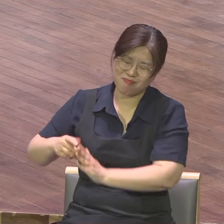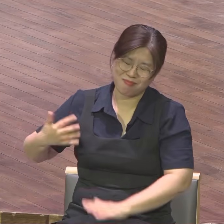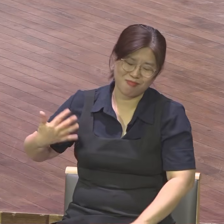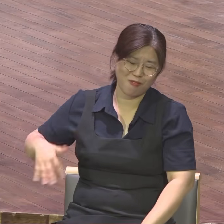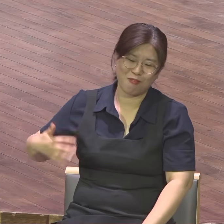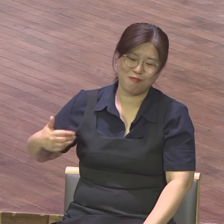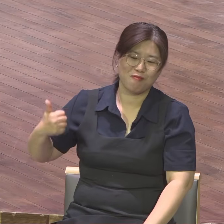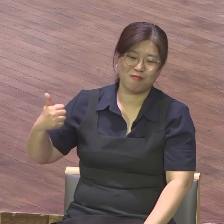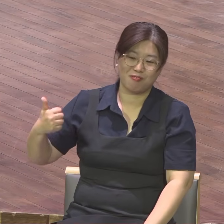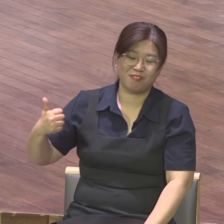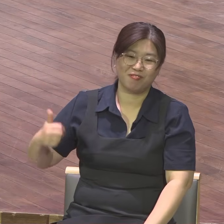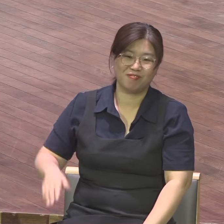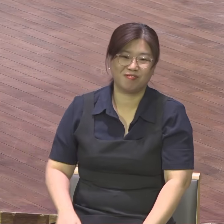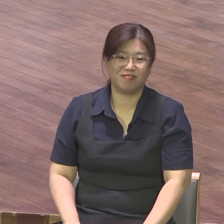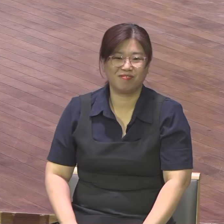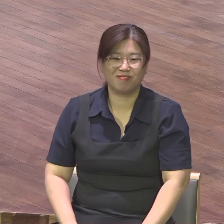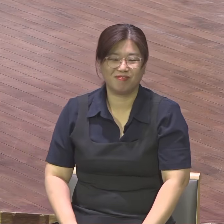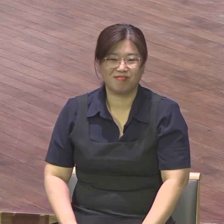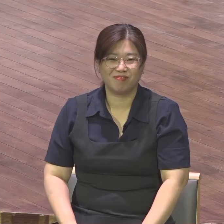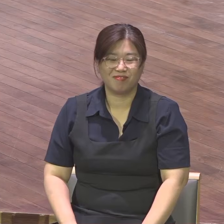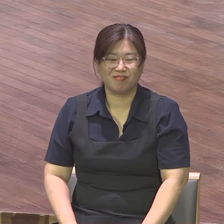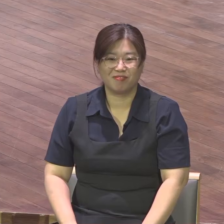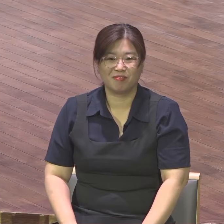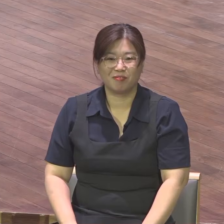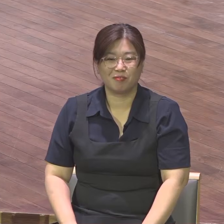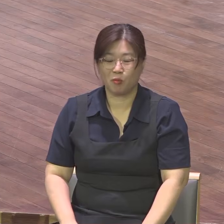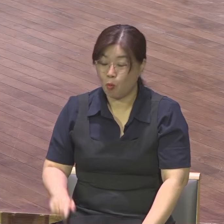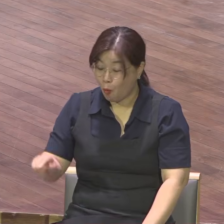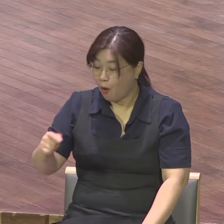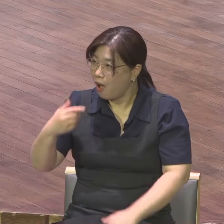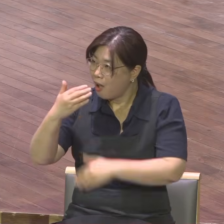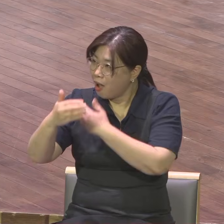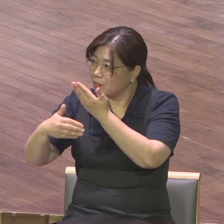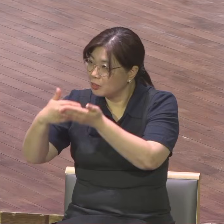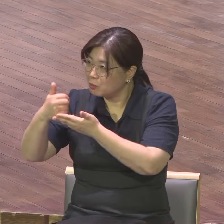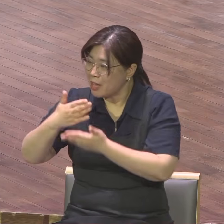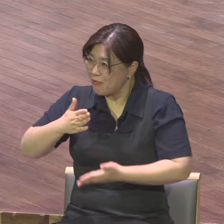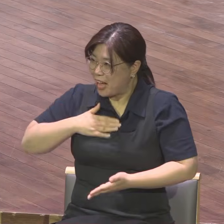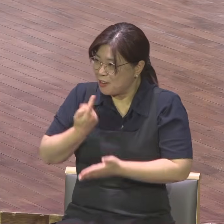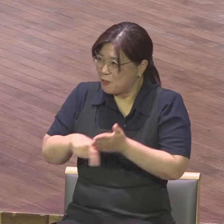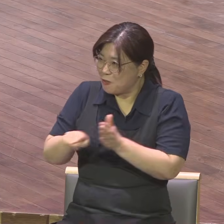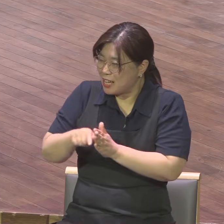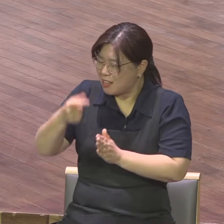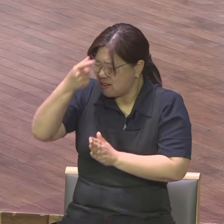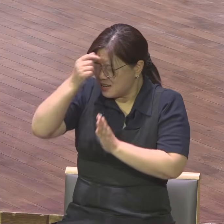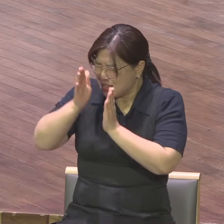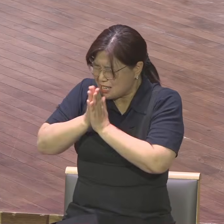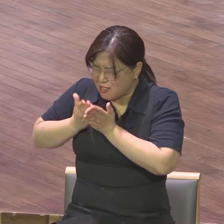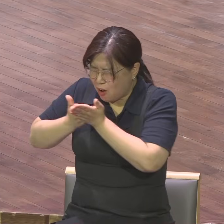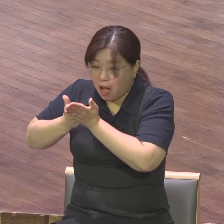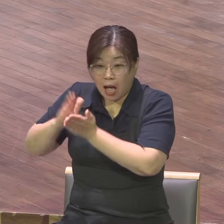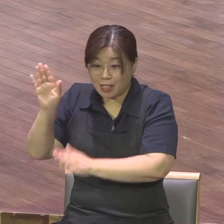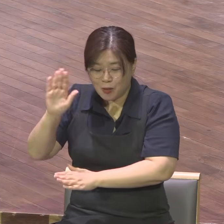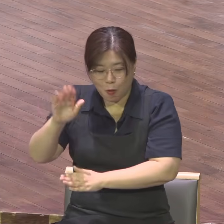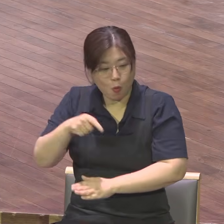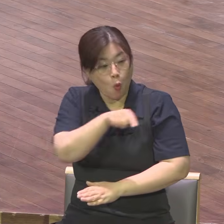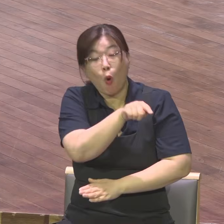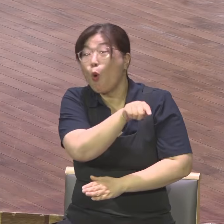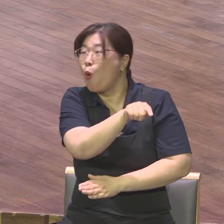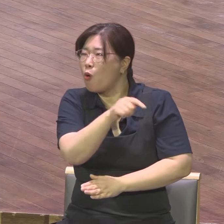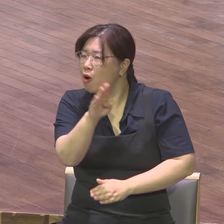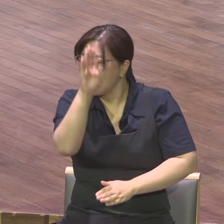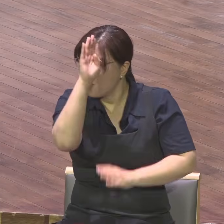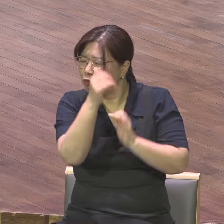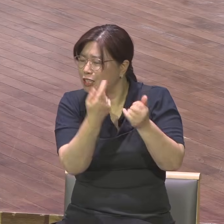하나님 앞에 간절히 기도한다. 최고의 수준이죠. 이거는 어린아이들 절대 못하는 겁니다.